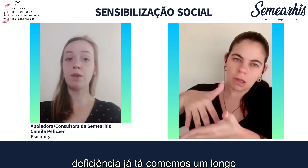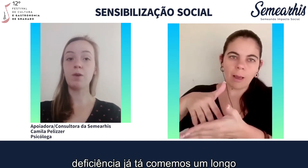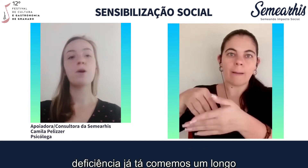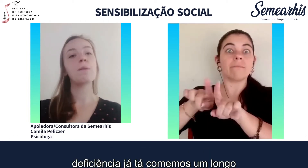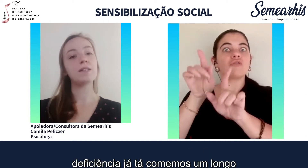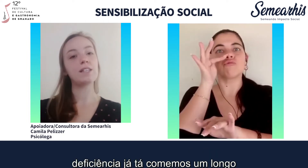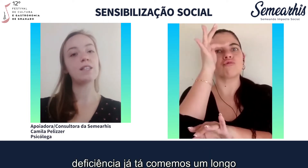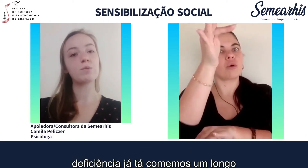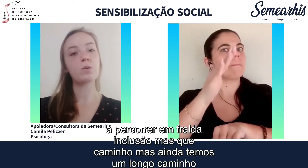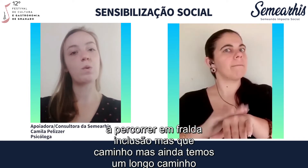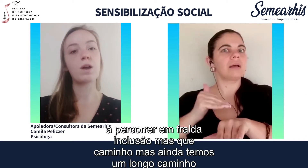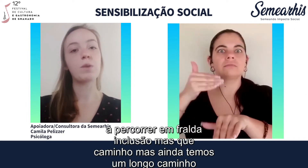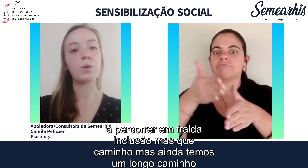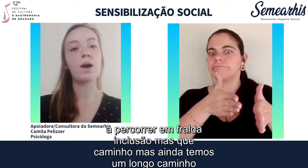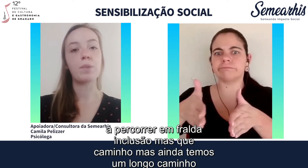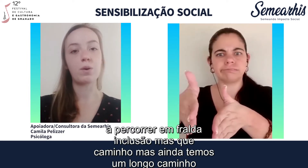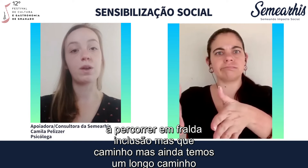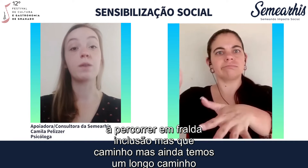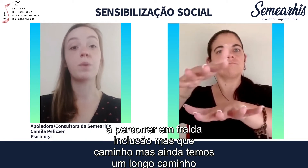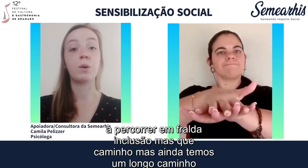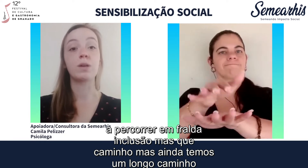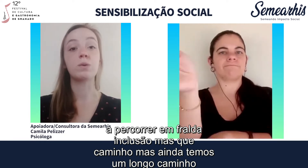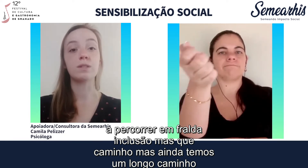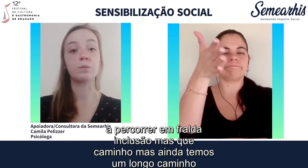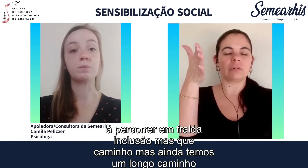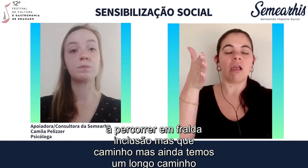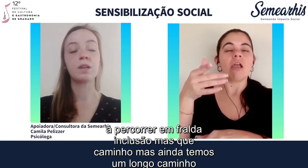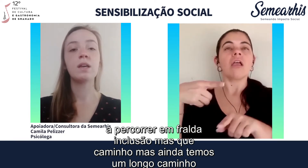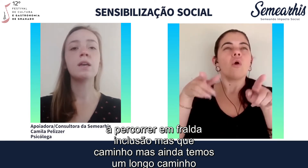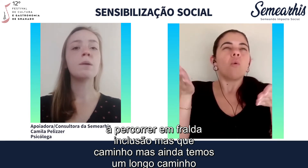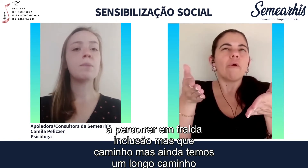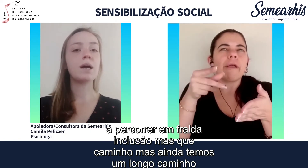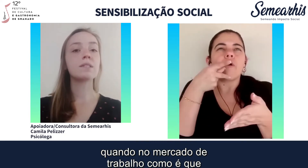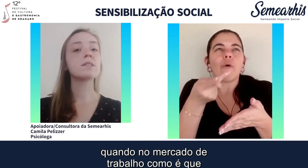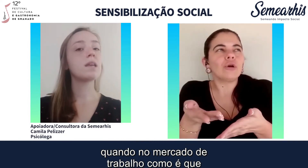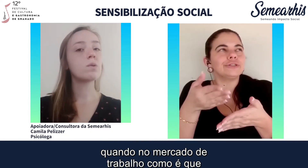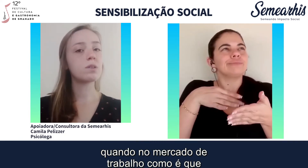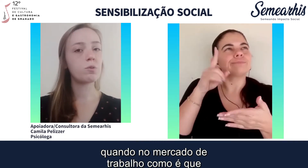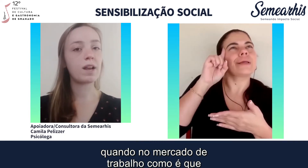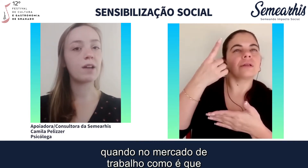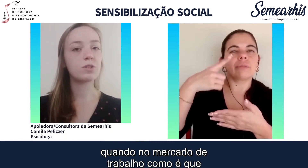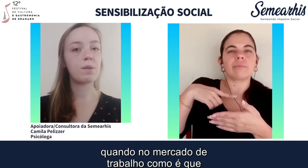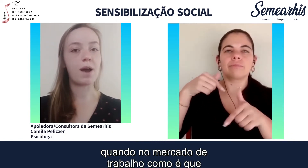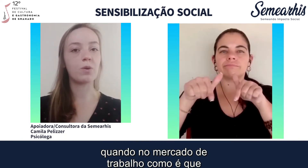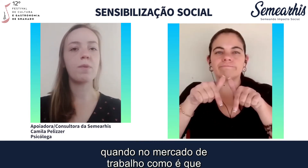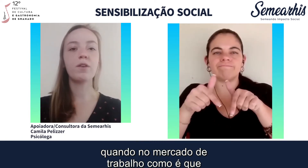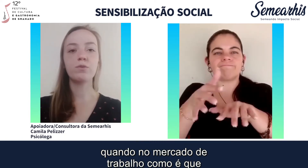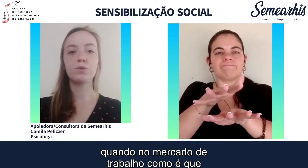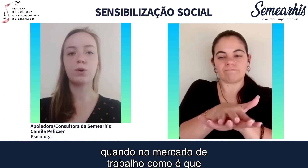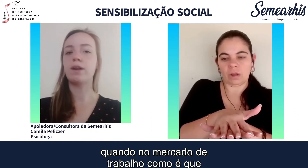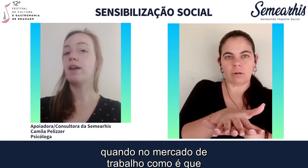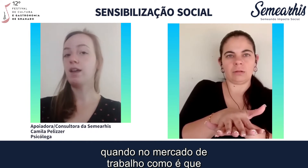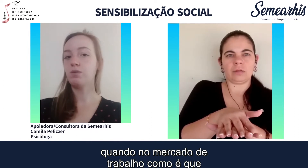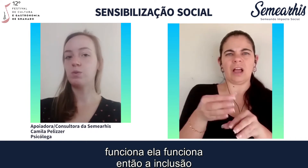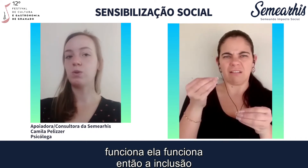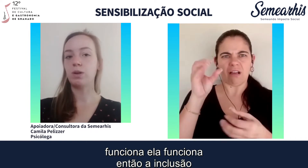longo caminho, mas ainda temos um longo caminho a percorrer em prol da inclusão. Mas e a inclusão no mercado de trabalho? Como é que